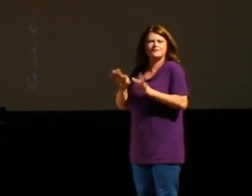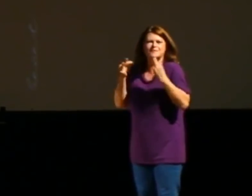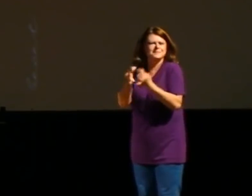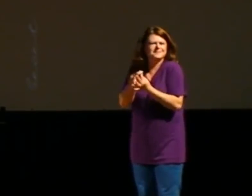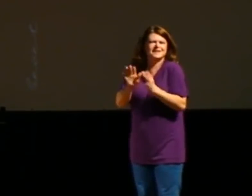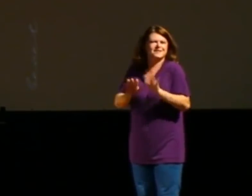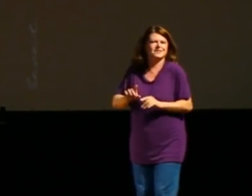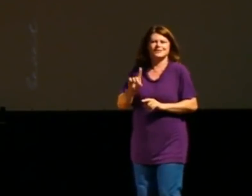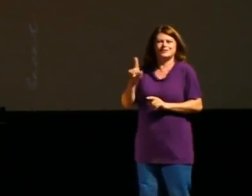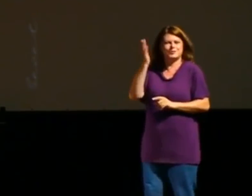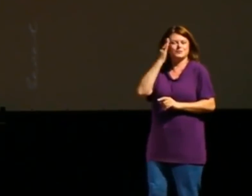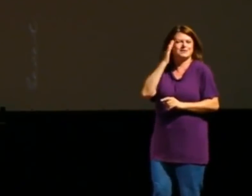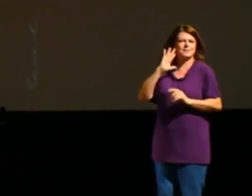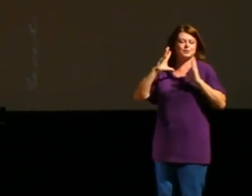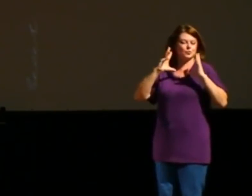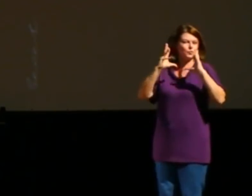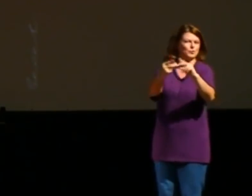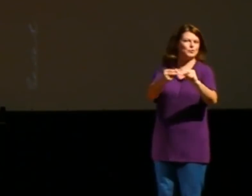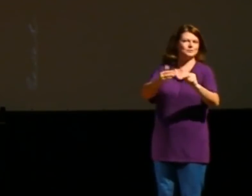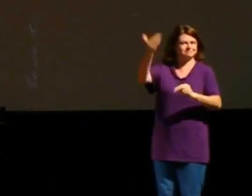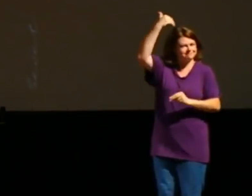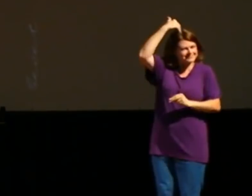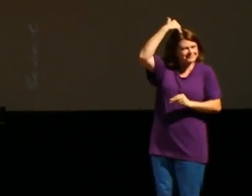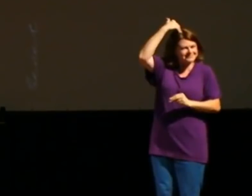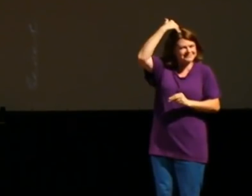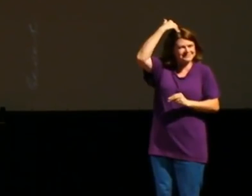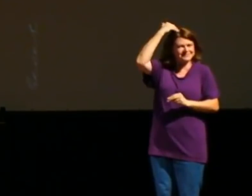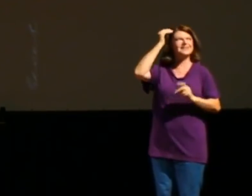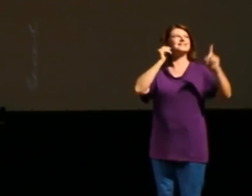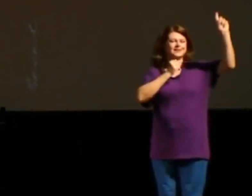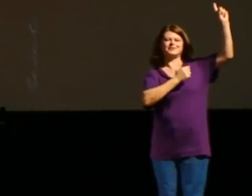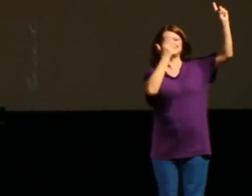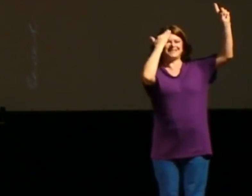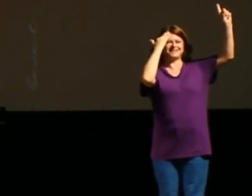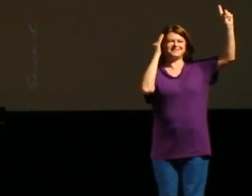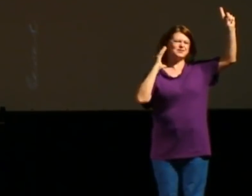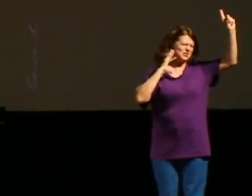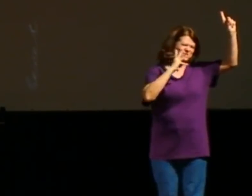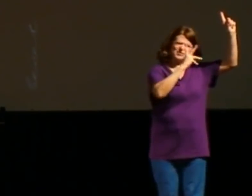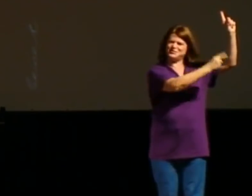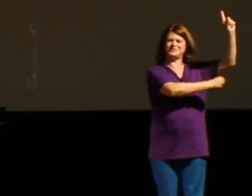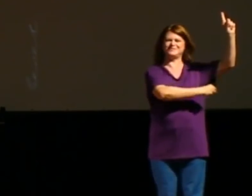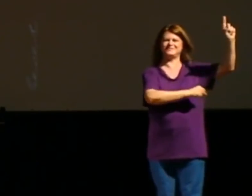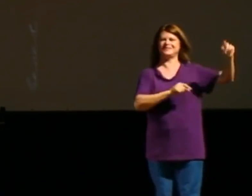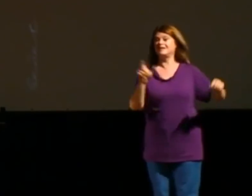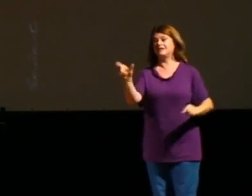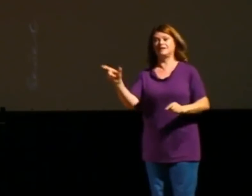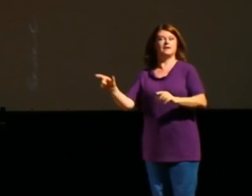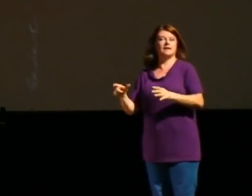que conhece o seu pavio curto, que conhece as palavras duras que saem da sua boca, que conhece às vezes um comportamento imoral.